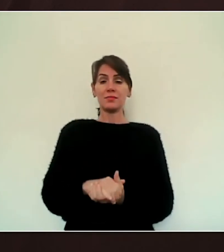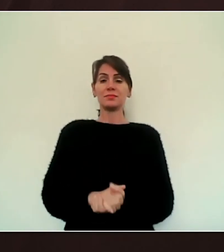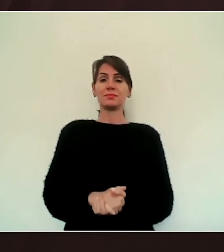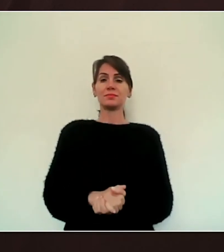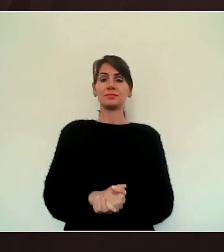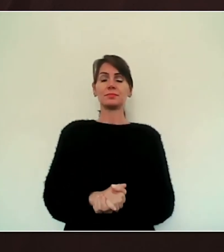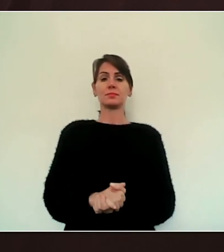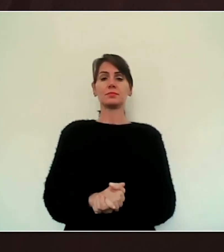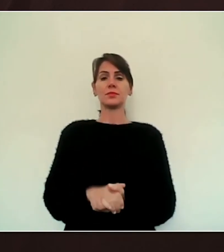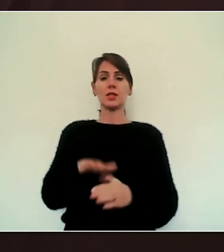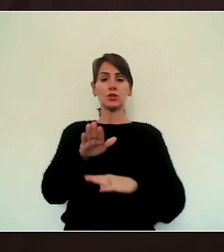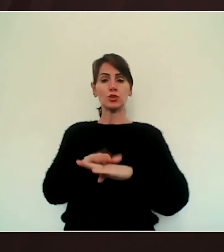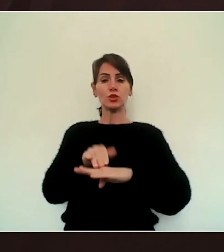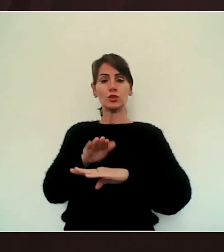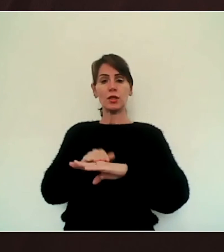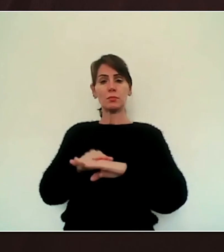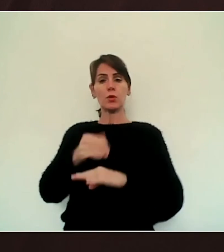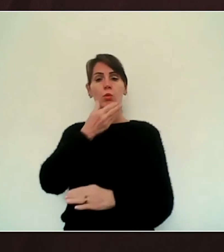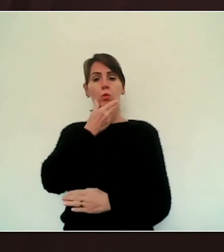Hélio, vem cá.